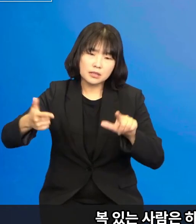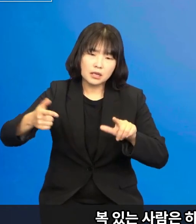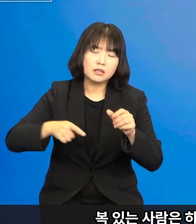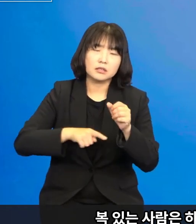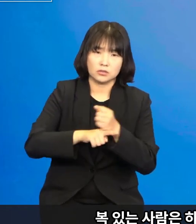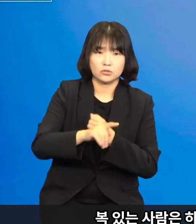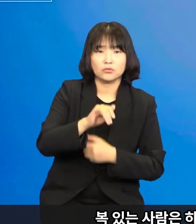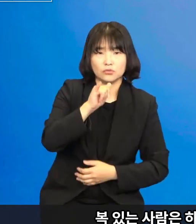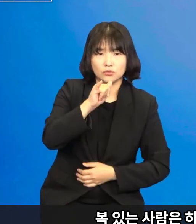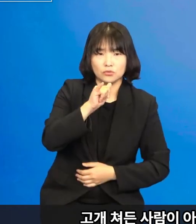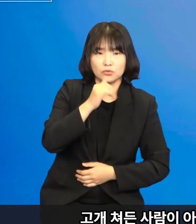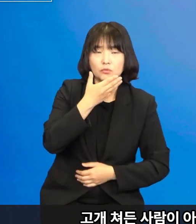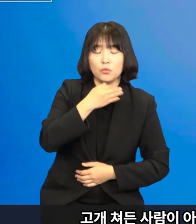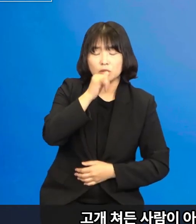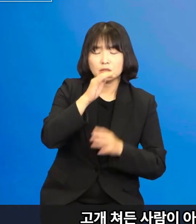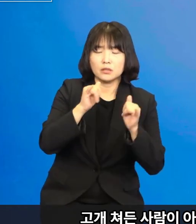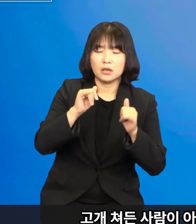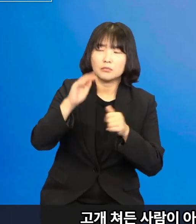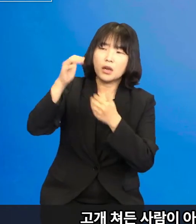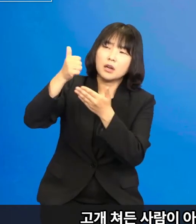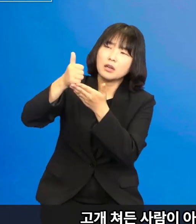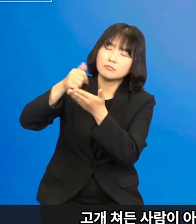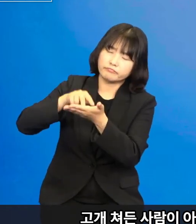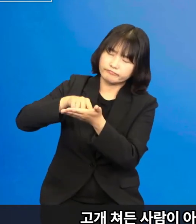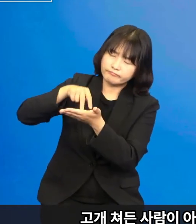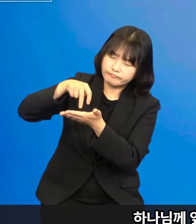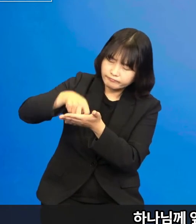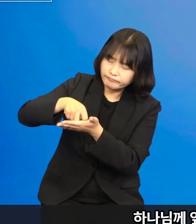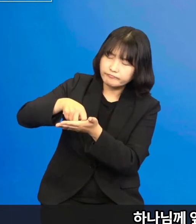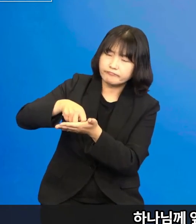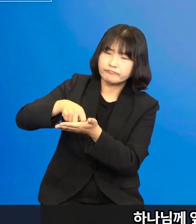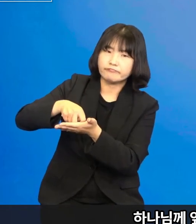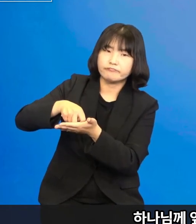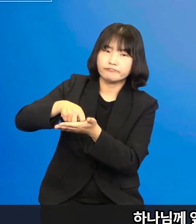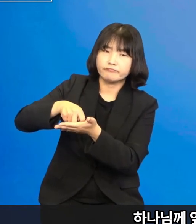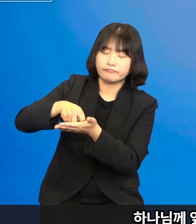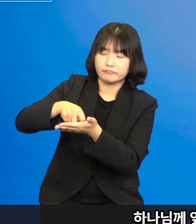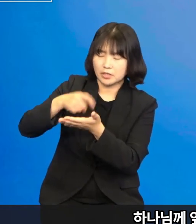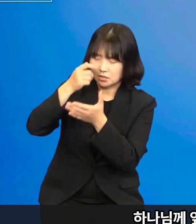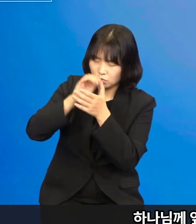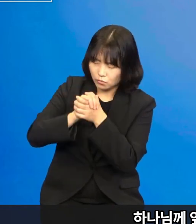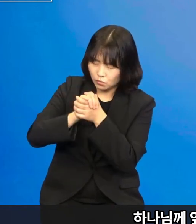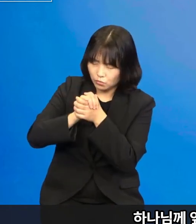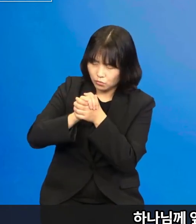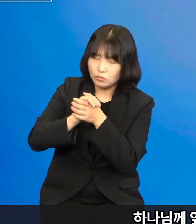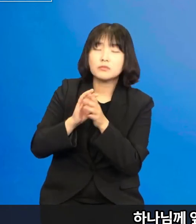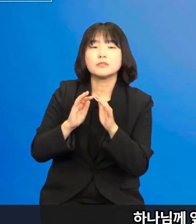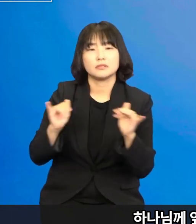복 있는 사람은 하나님께 엎드리는 자입니다. 고개 쳐든 사람이 아니고 높은 사람이 아니고요. 하나님께 엎드리는 사람입니다.